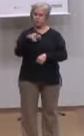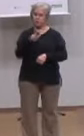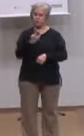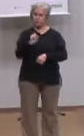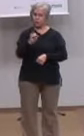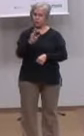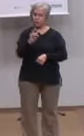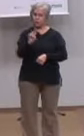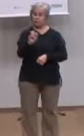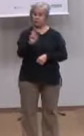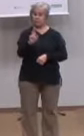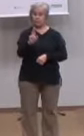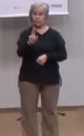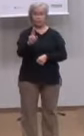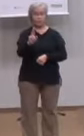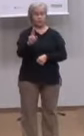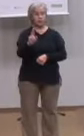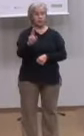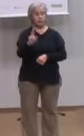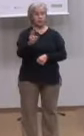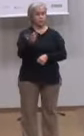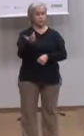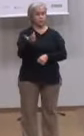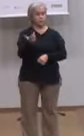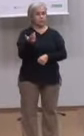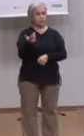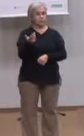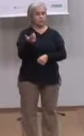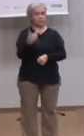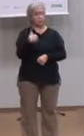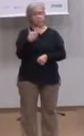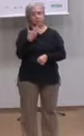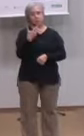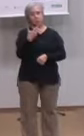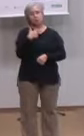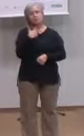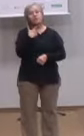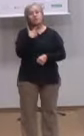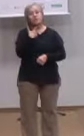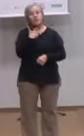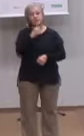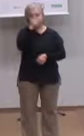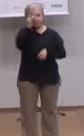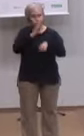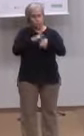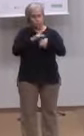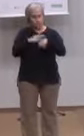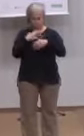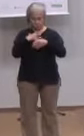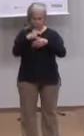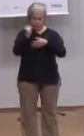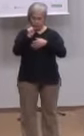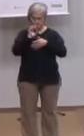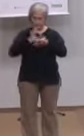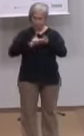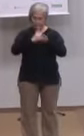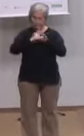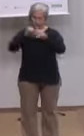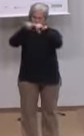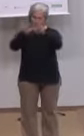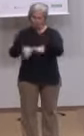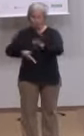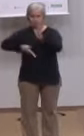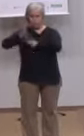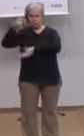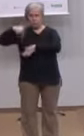se desligar dela, mas bem que eu gostaria que as pessoas com ela portassem ela, deixassem na cadeira e levantassem. Mas não é assim. Né? Então, a gente